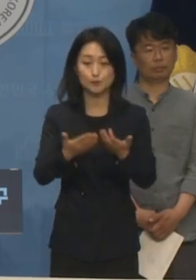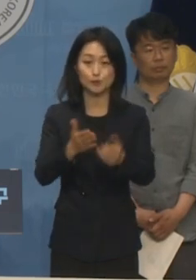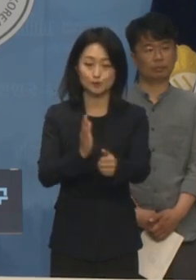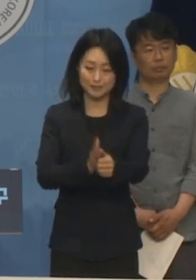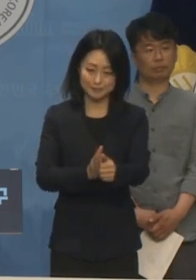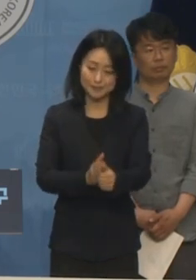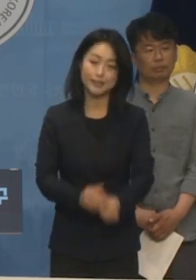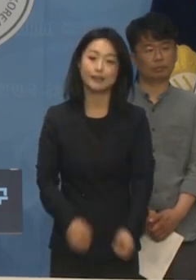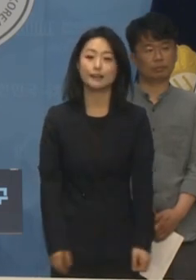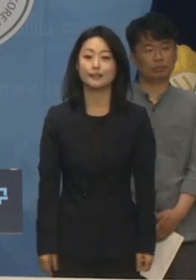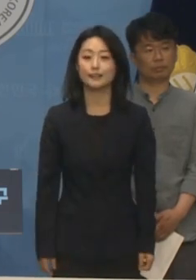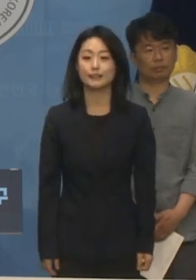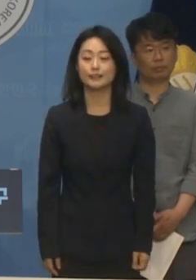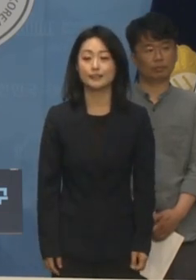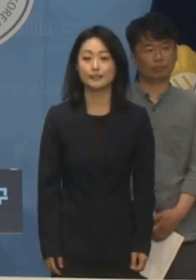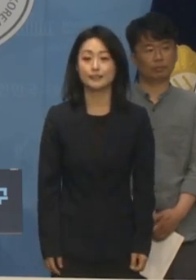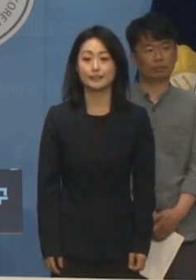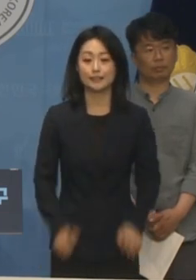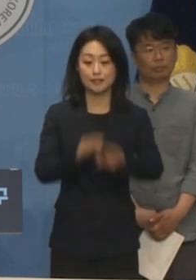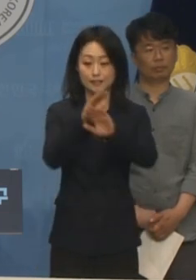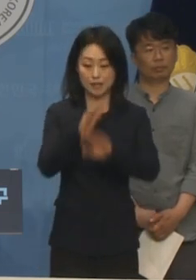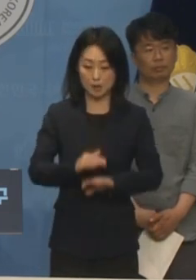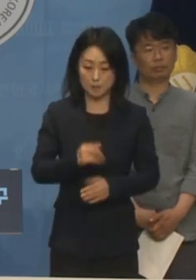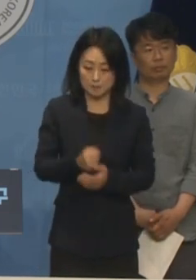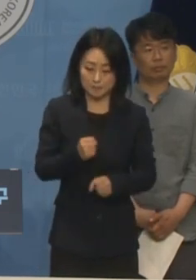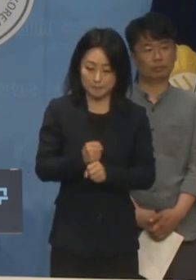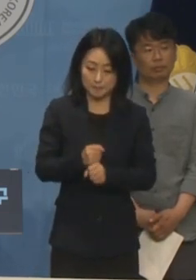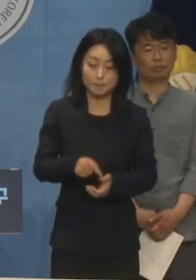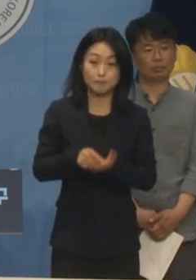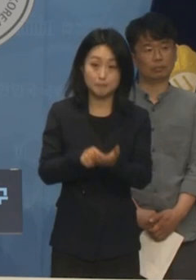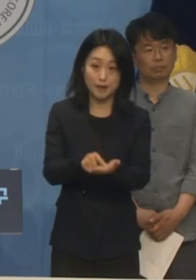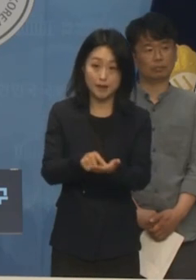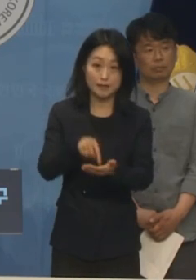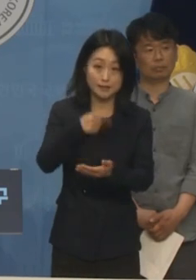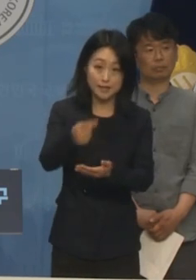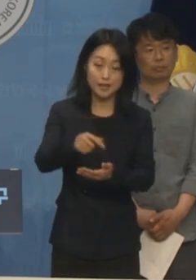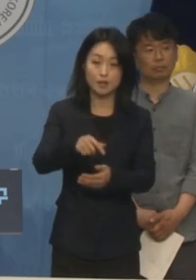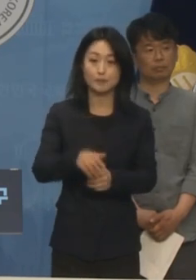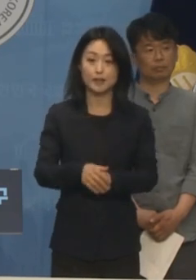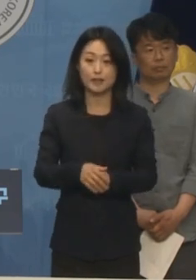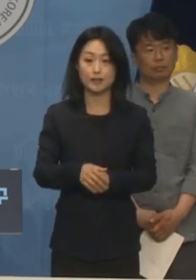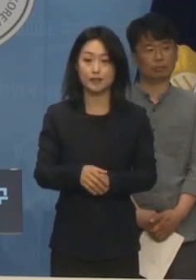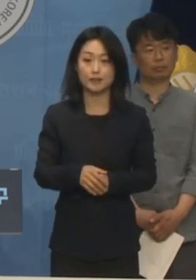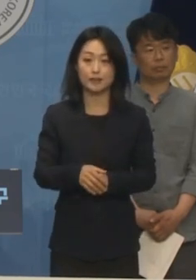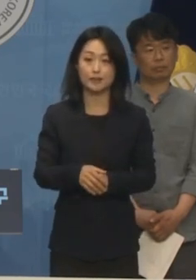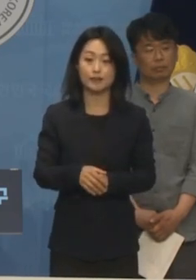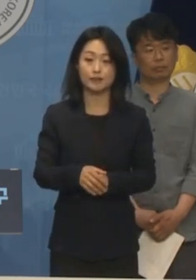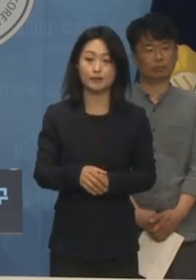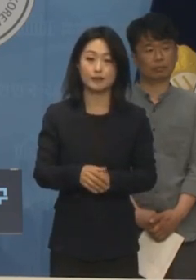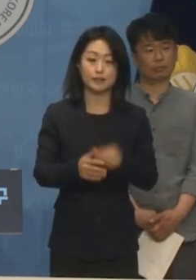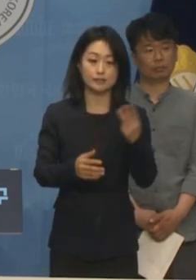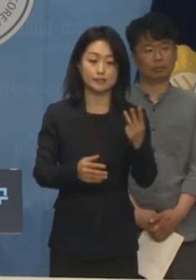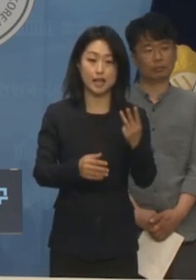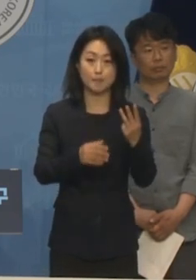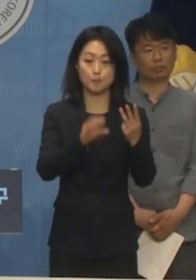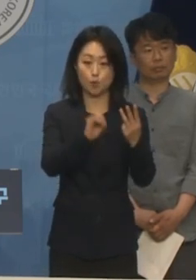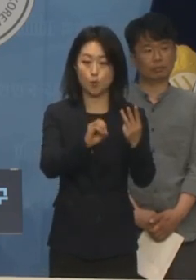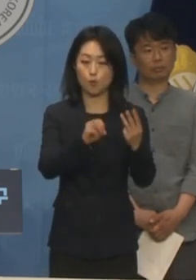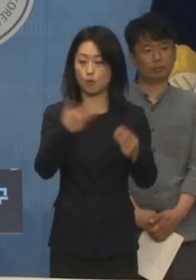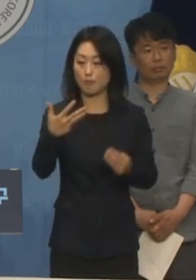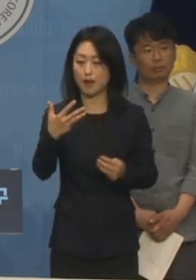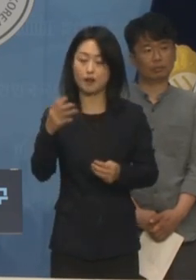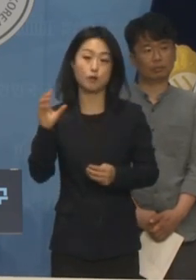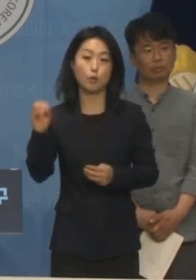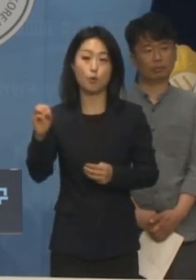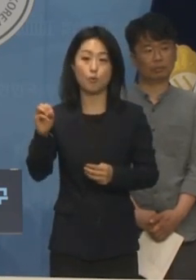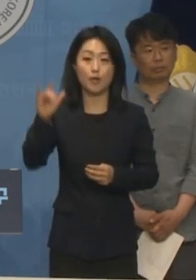부탁드립니다. 저는 이번 결의안 발의 후에도 조국 혁신당의 총선 공약이었던 3080 햇빛바람 패키지